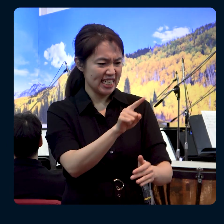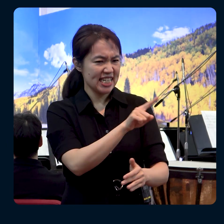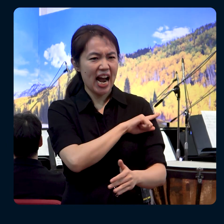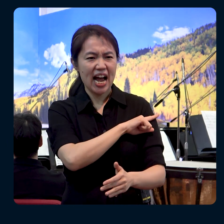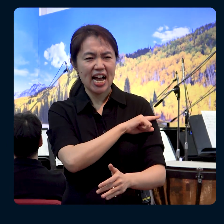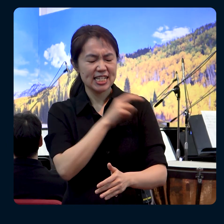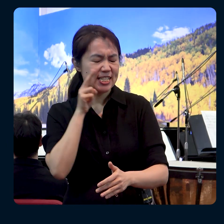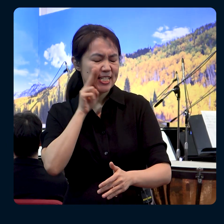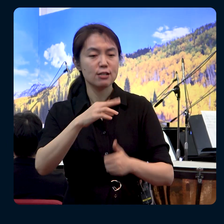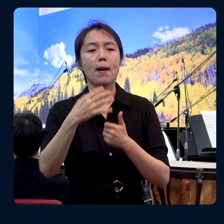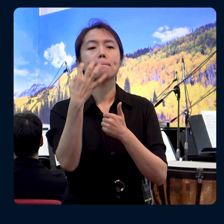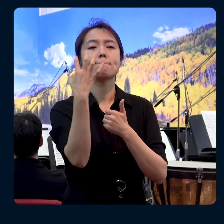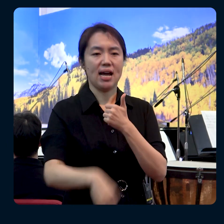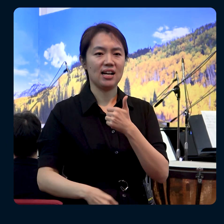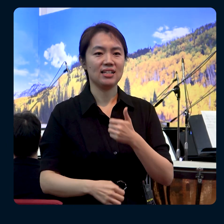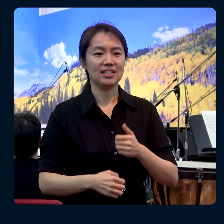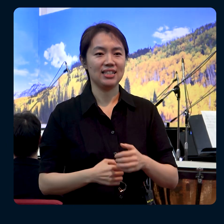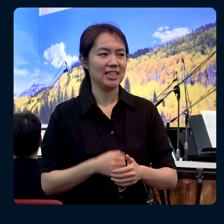바가지예요.